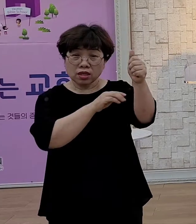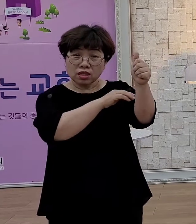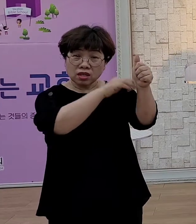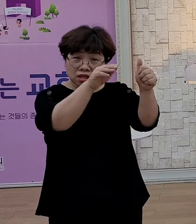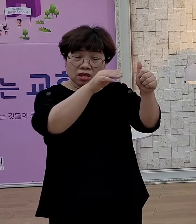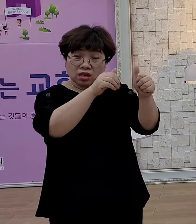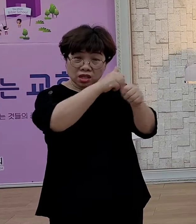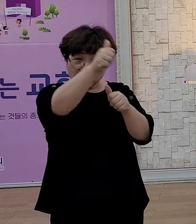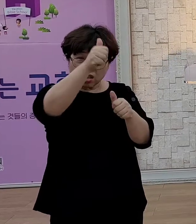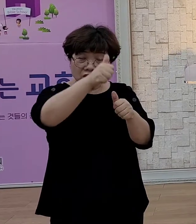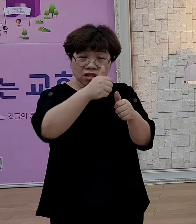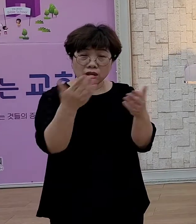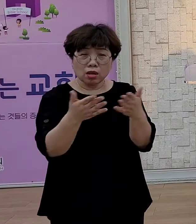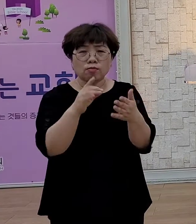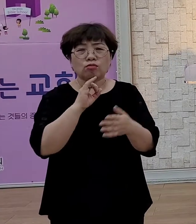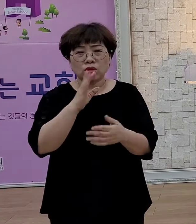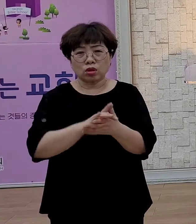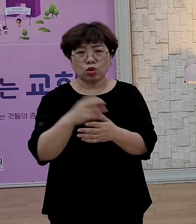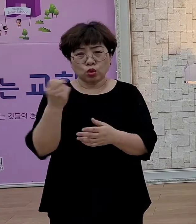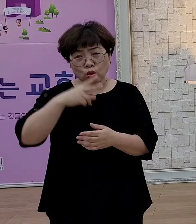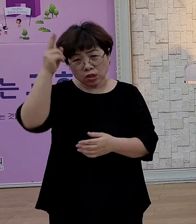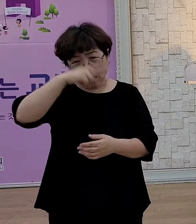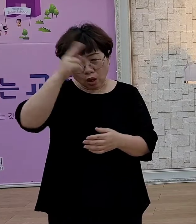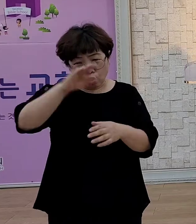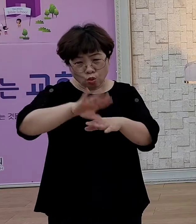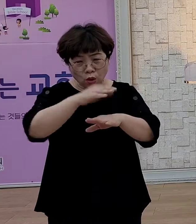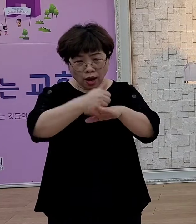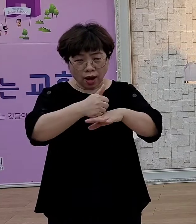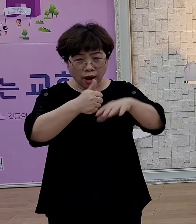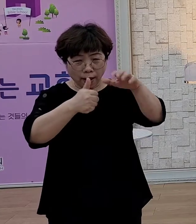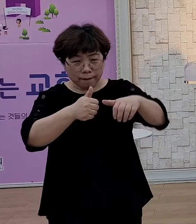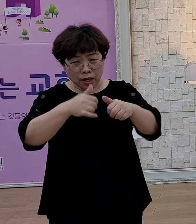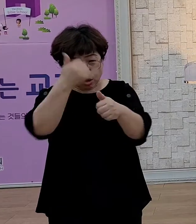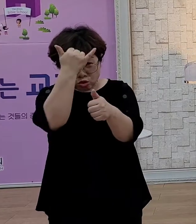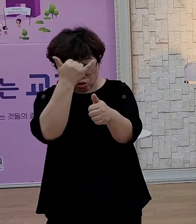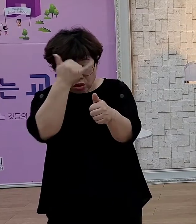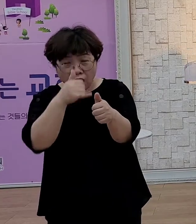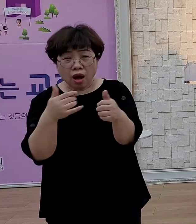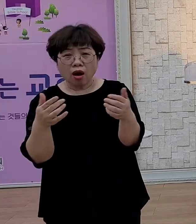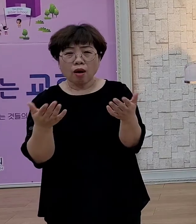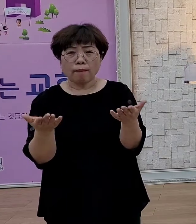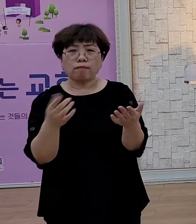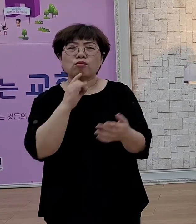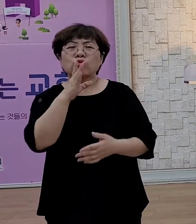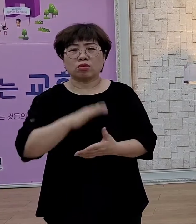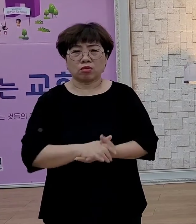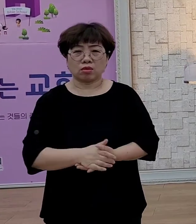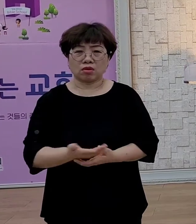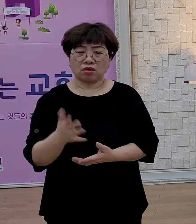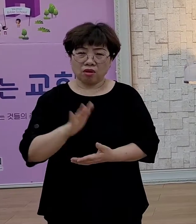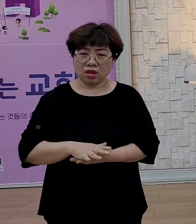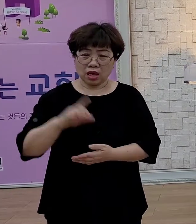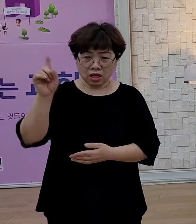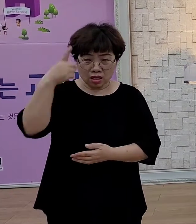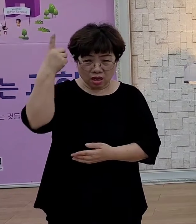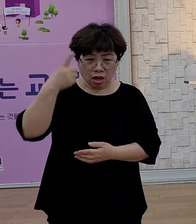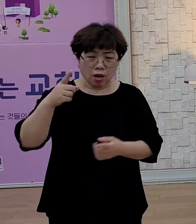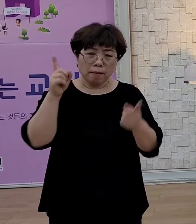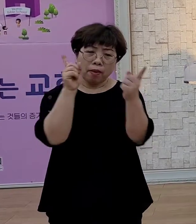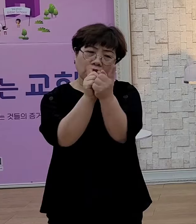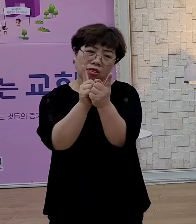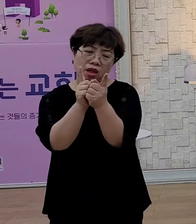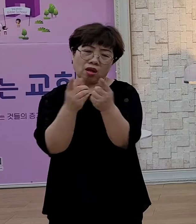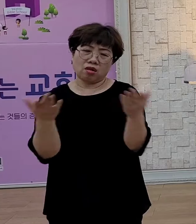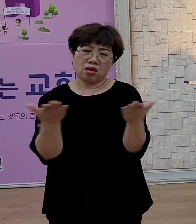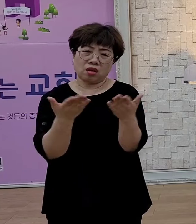위해서 충성한 거 말고는 다윗이 잘못한 게 없어요. 그런데 그에게 돌아오는 값은